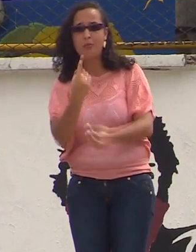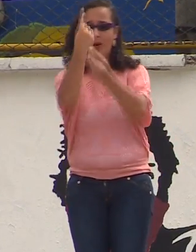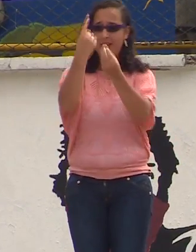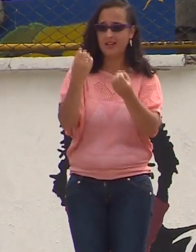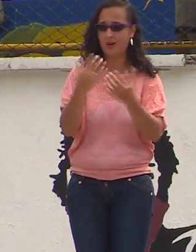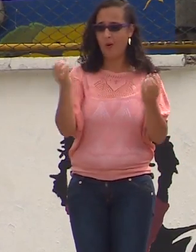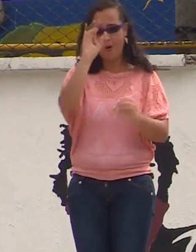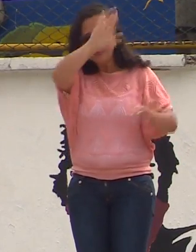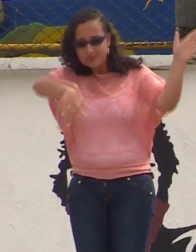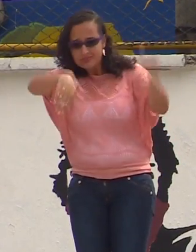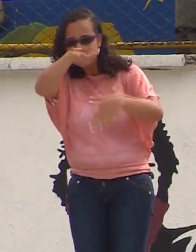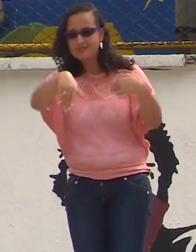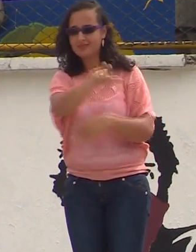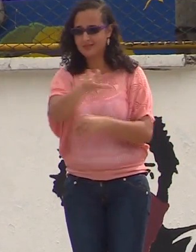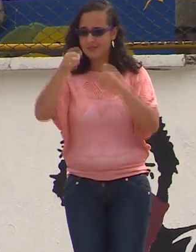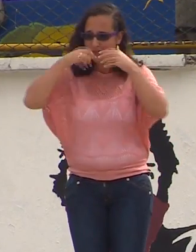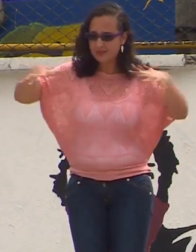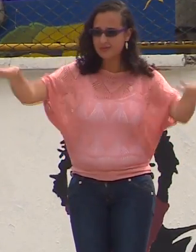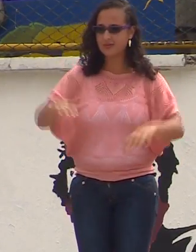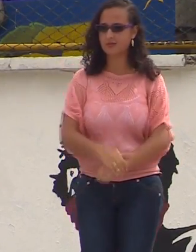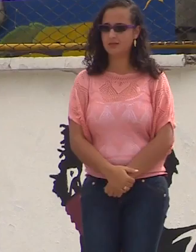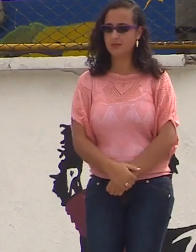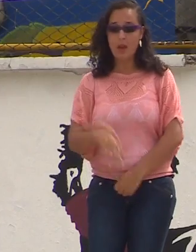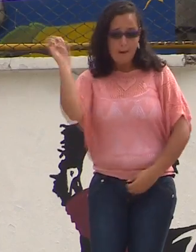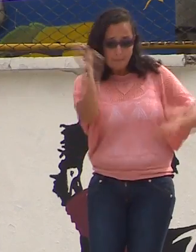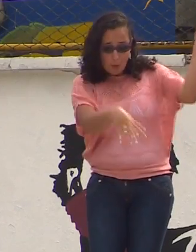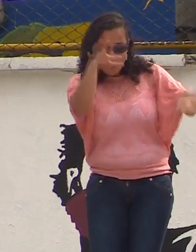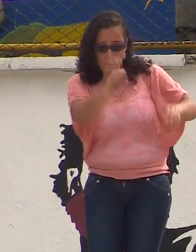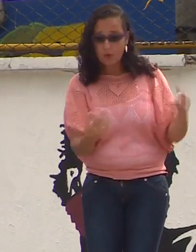masivamente? ¿Transforma al país?